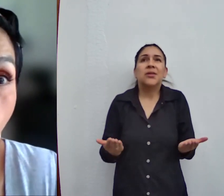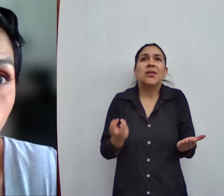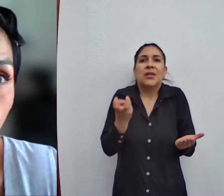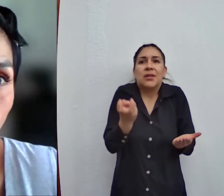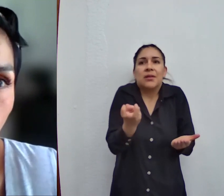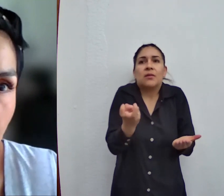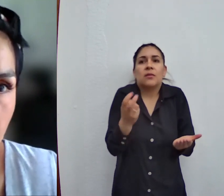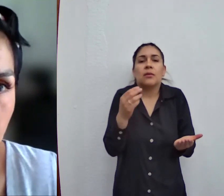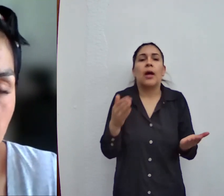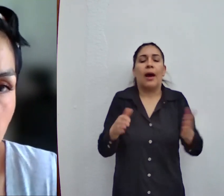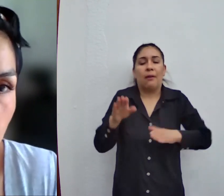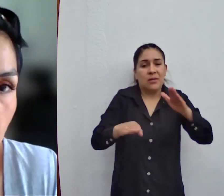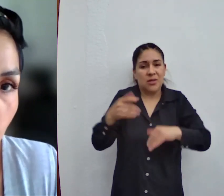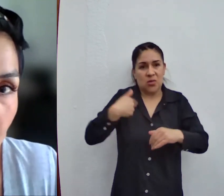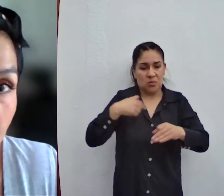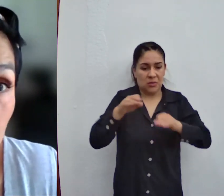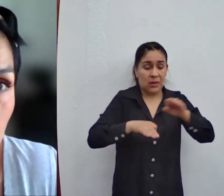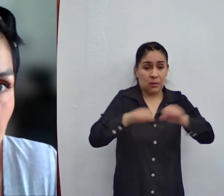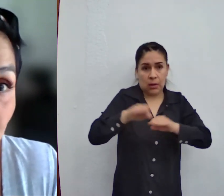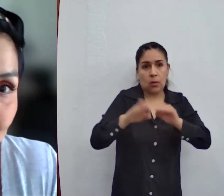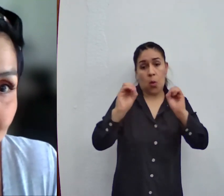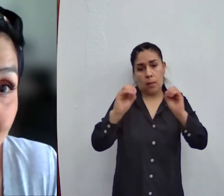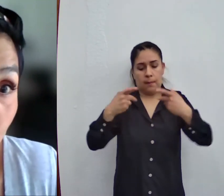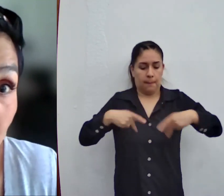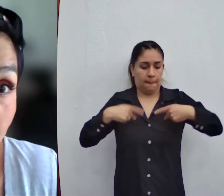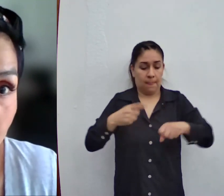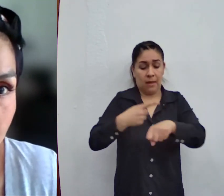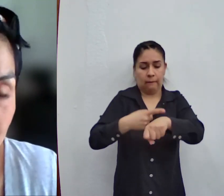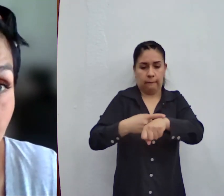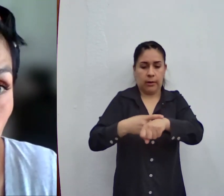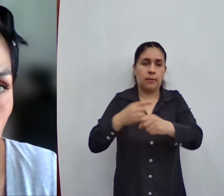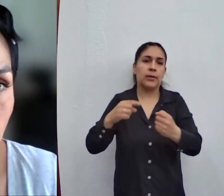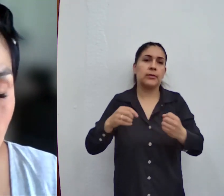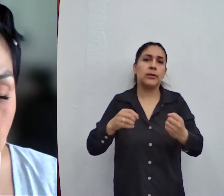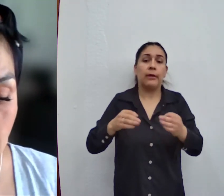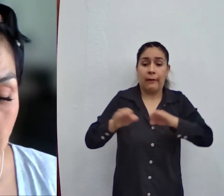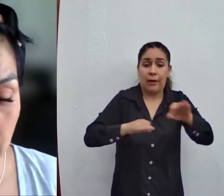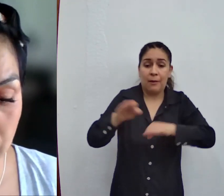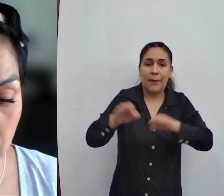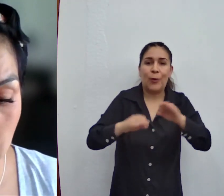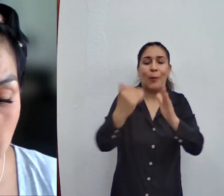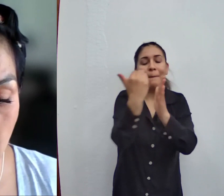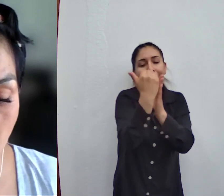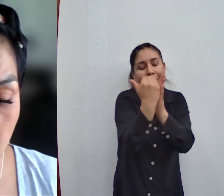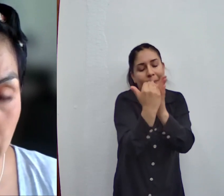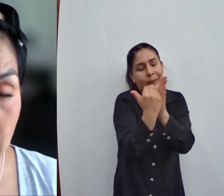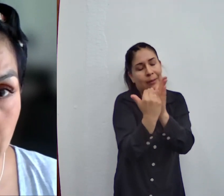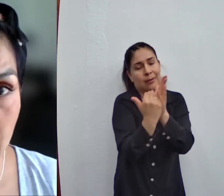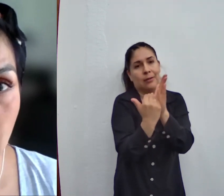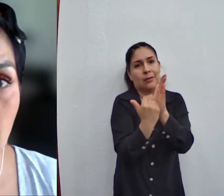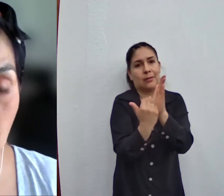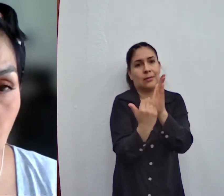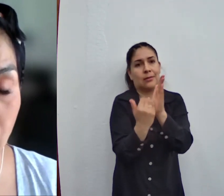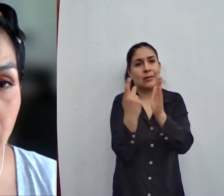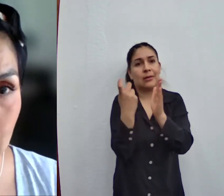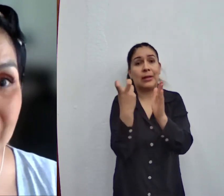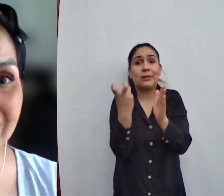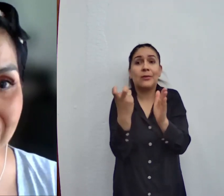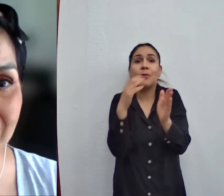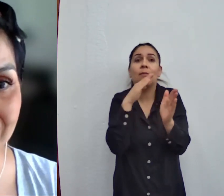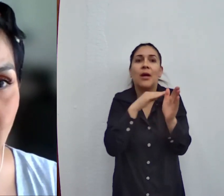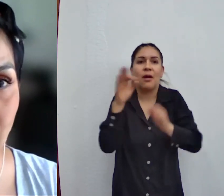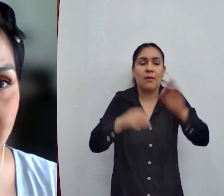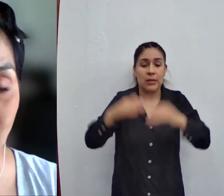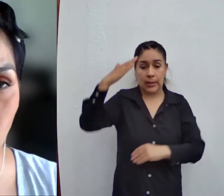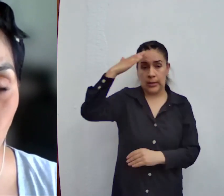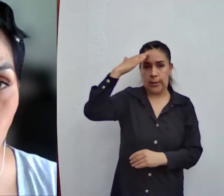en 8 horas, porque pues ya no me daba la salud. Sin embargo, pude empezar